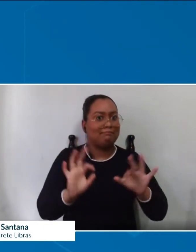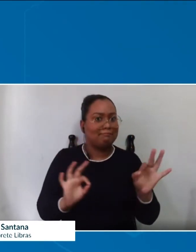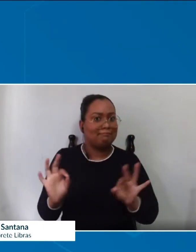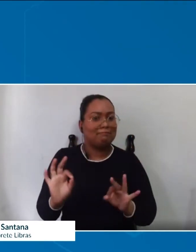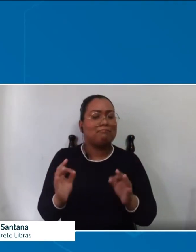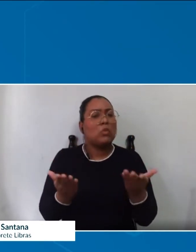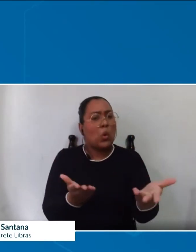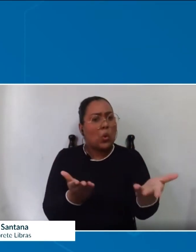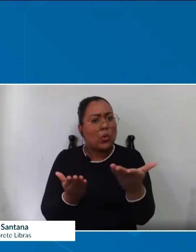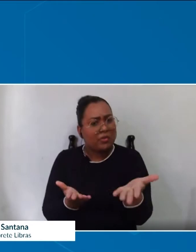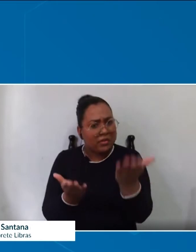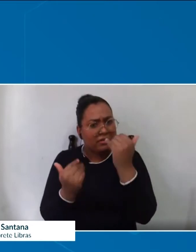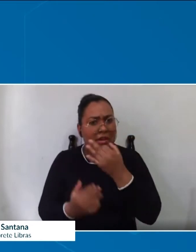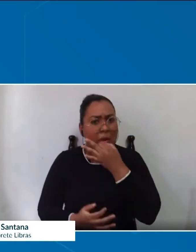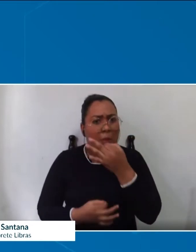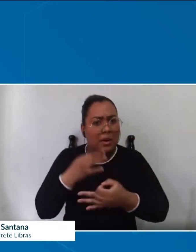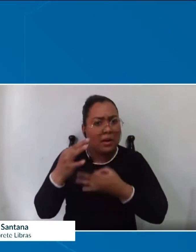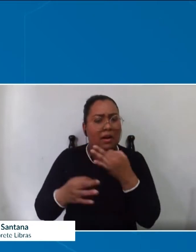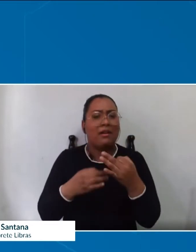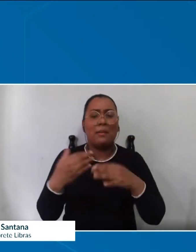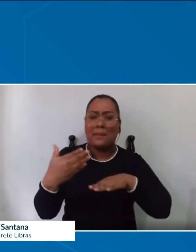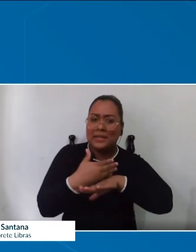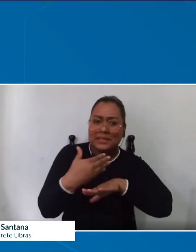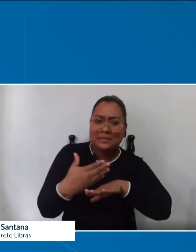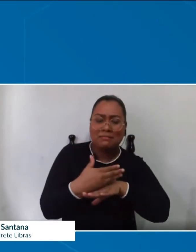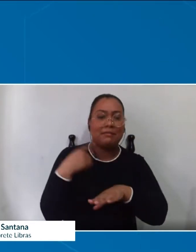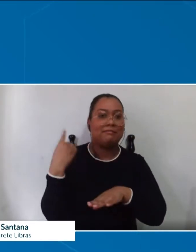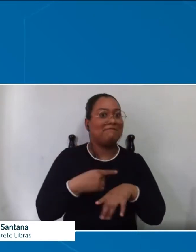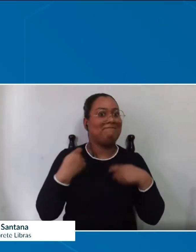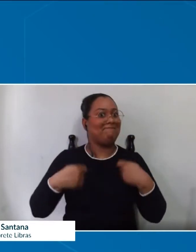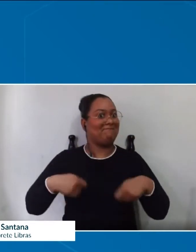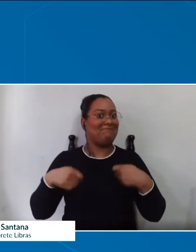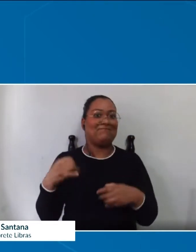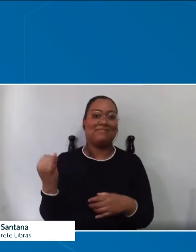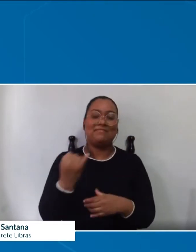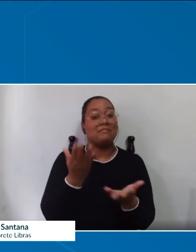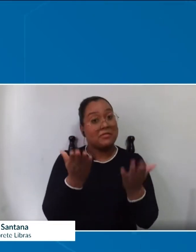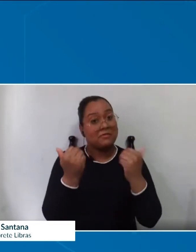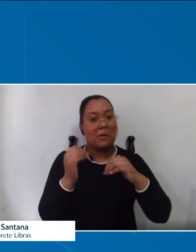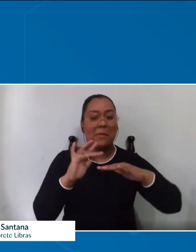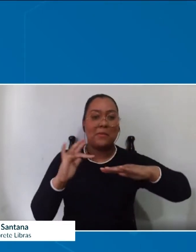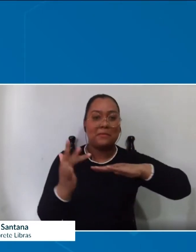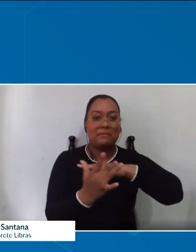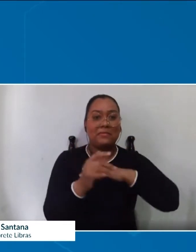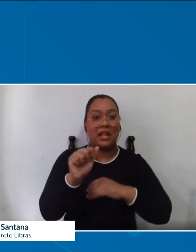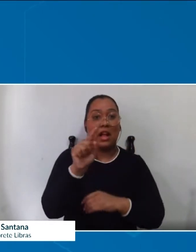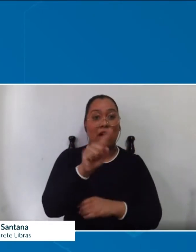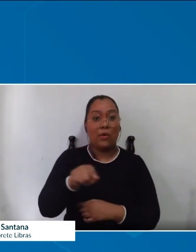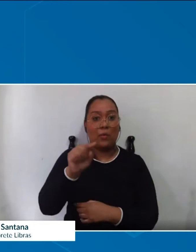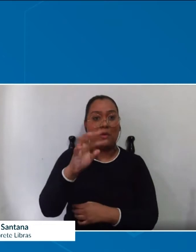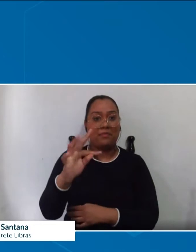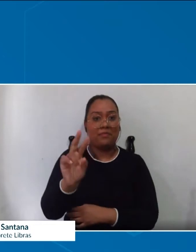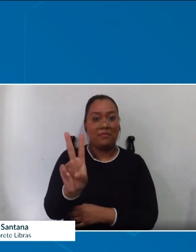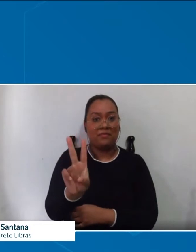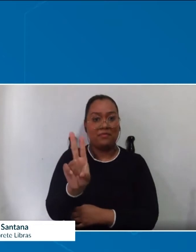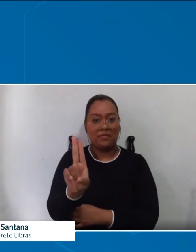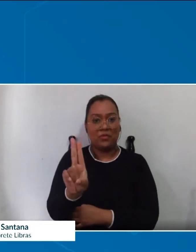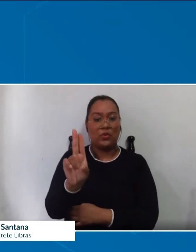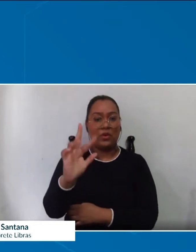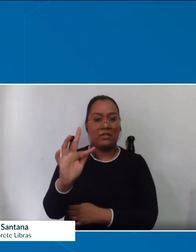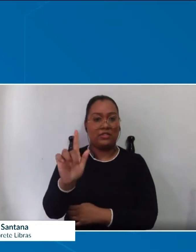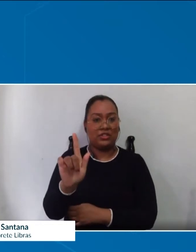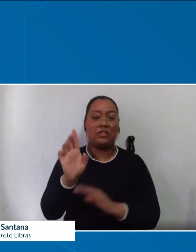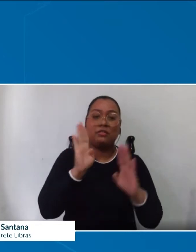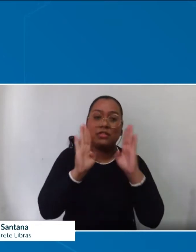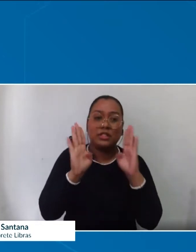o seu comentário, a sua dúvida são essenciais para a gente. Então, vai nas redes sociais, @TVUFG, Facebook ou